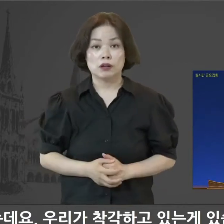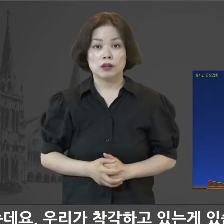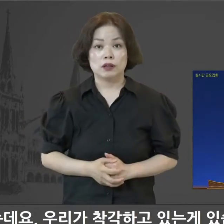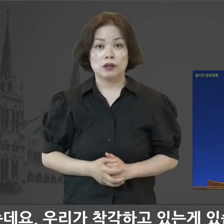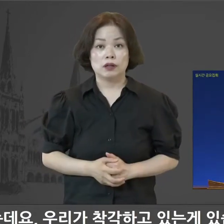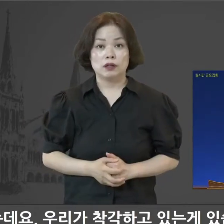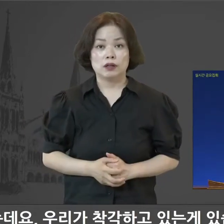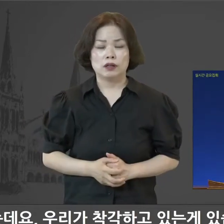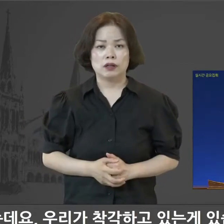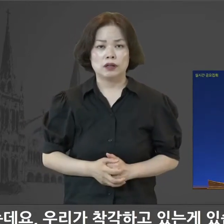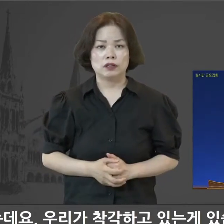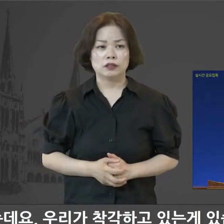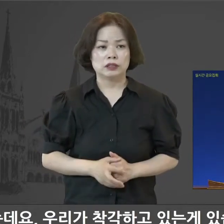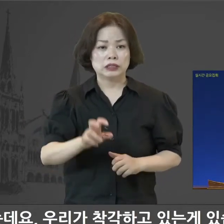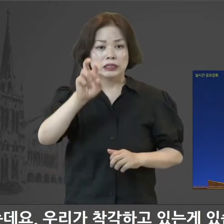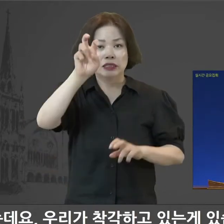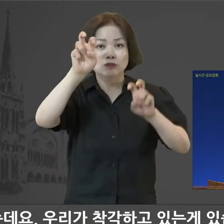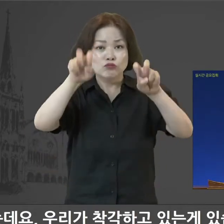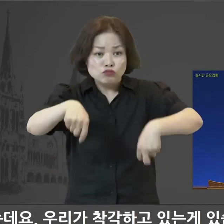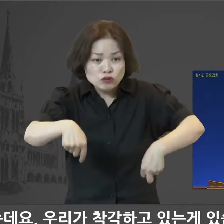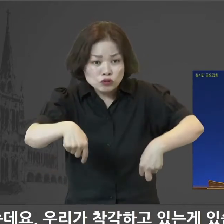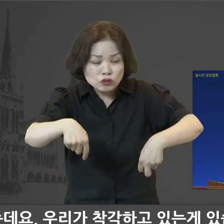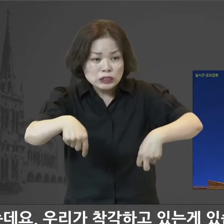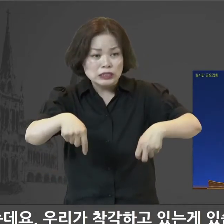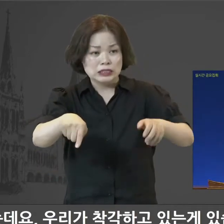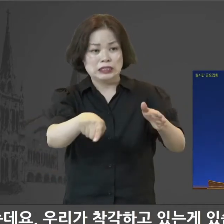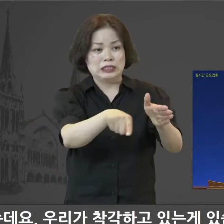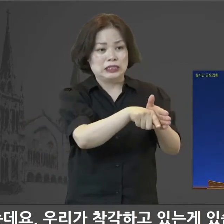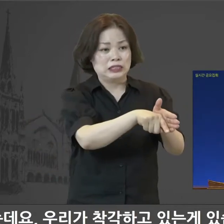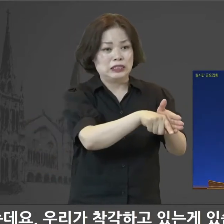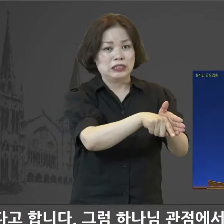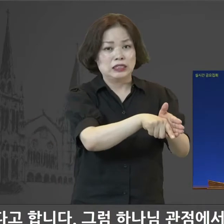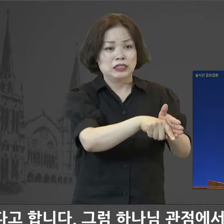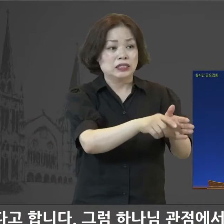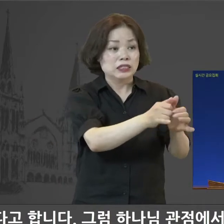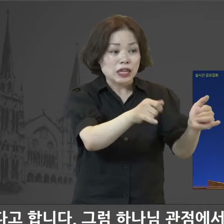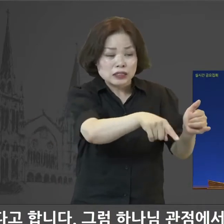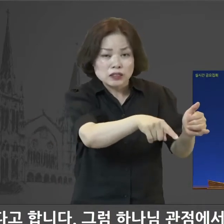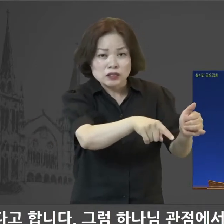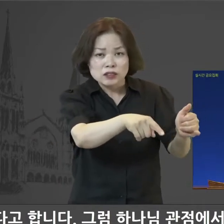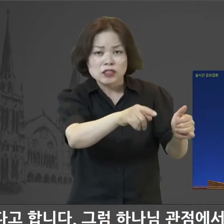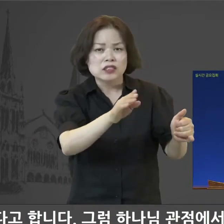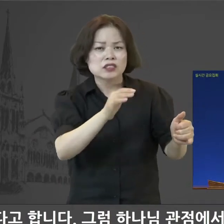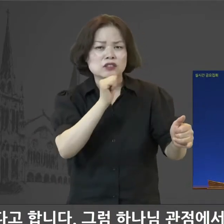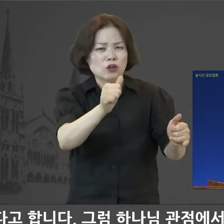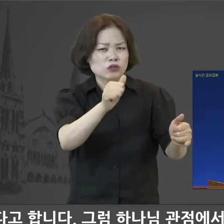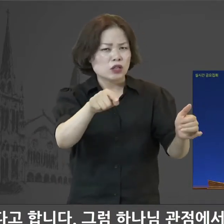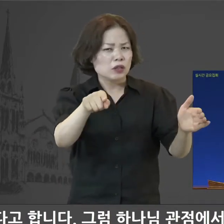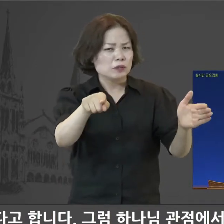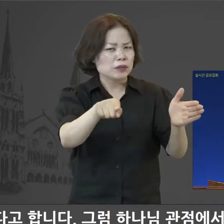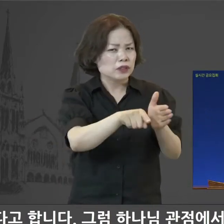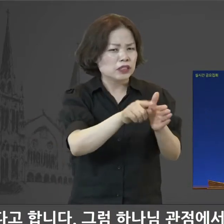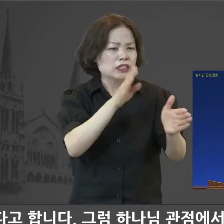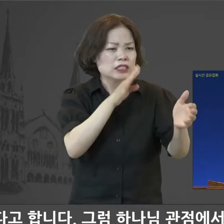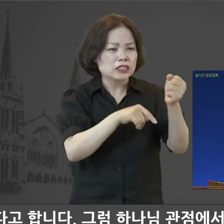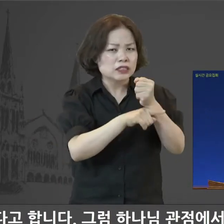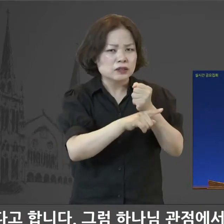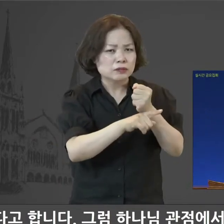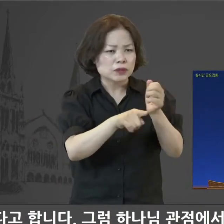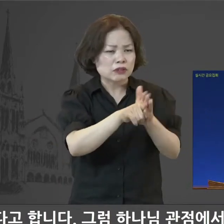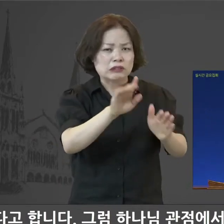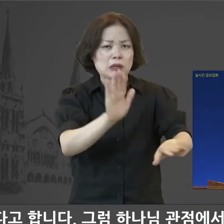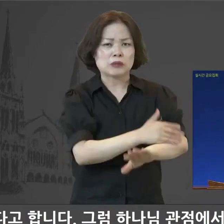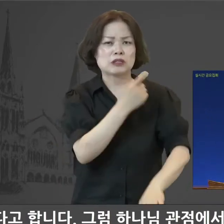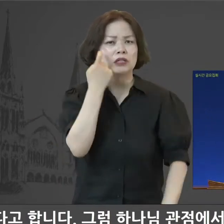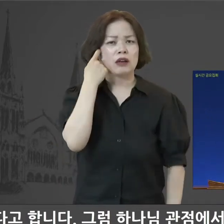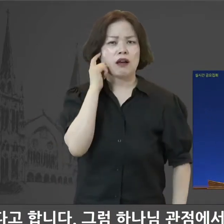그러니까 무신론자들, 하나님이 존재하지 않는다라고 생각하는 분들은 절대 진리를 믿는 게 잘못됐다라고 얘기하고, 또